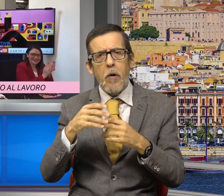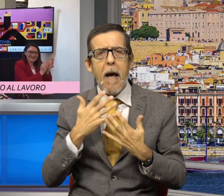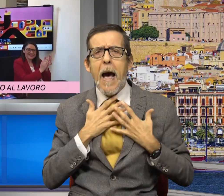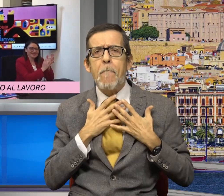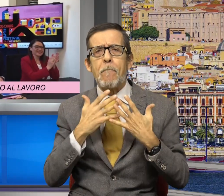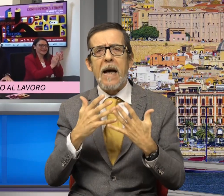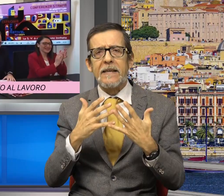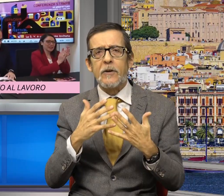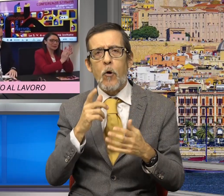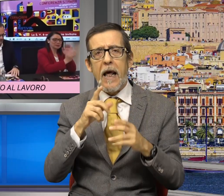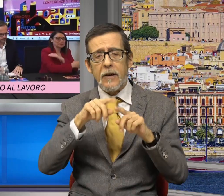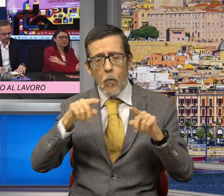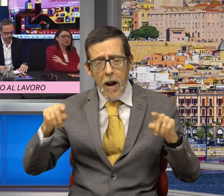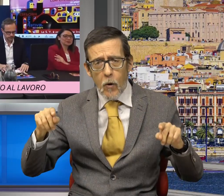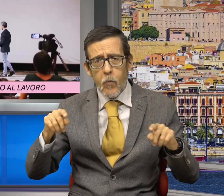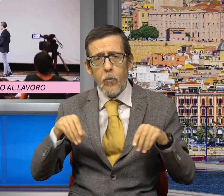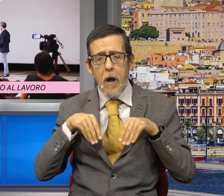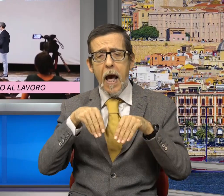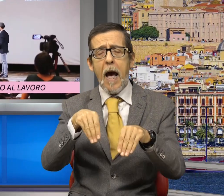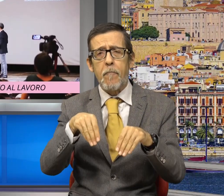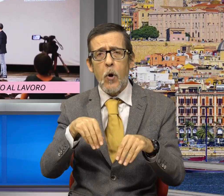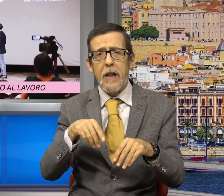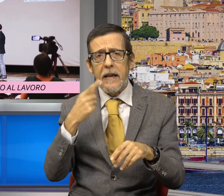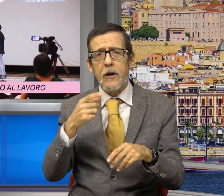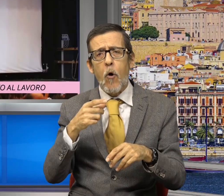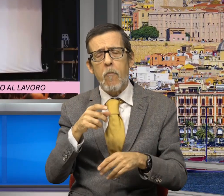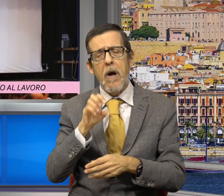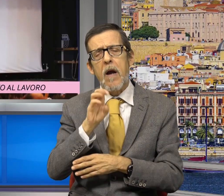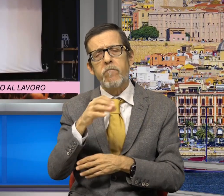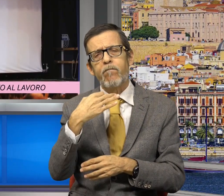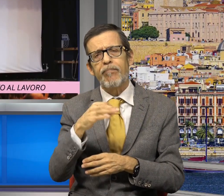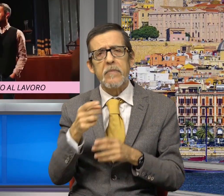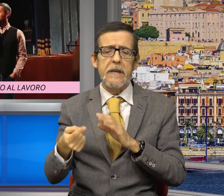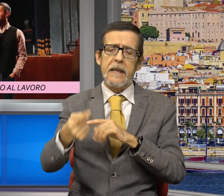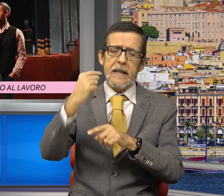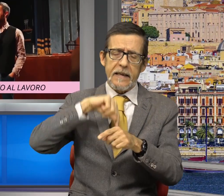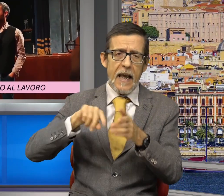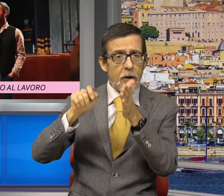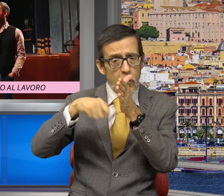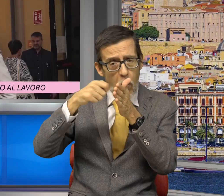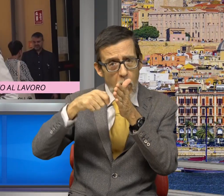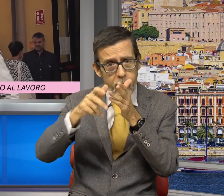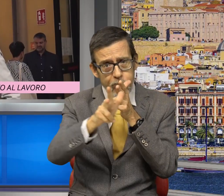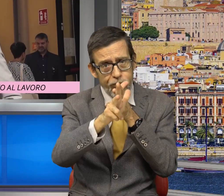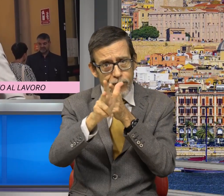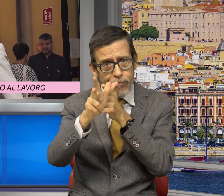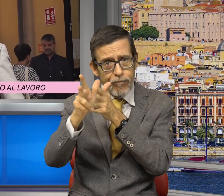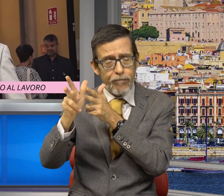alcuni dei quali approdati come professionisti dietro la macchina da ripresa. Sì, il Centro Servizi Culturali Carbonia, la società